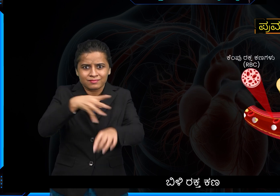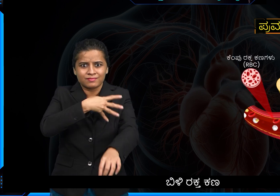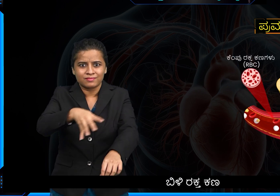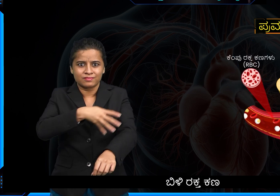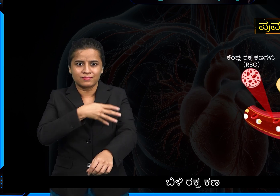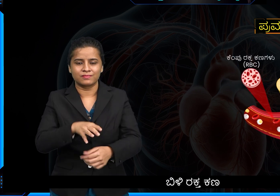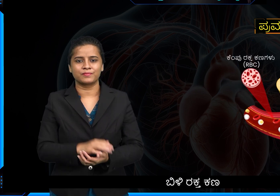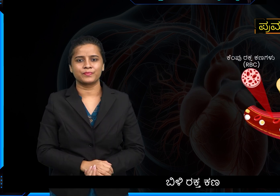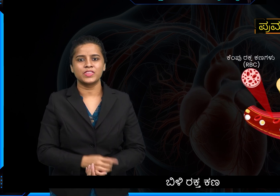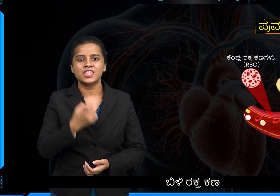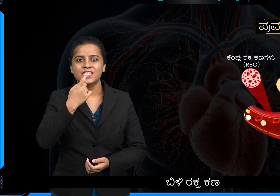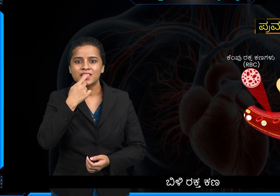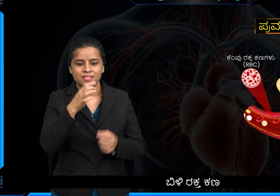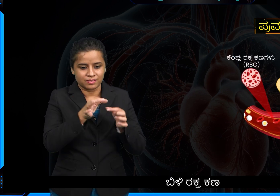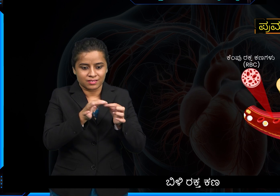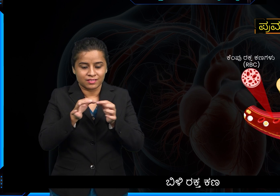ಬಿಳಿ ರಕ್ತ ಕಣ.